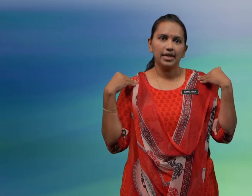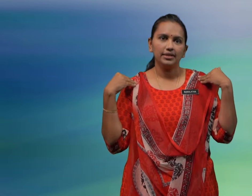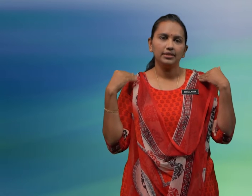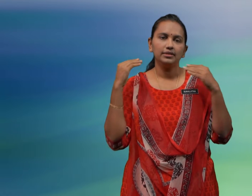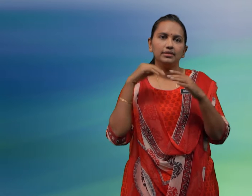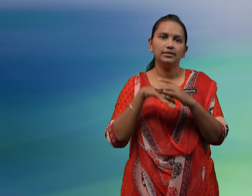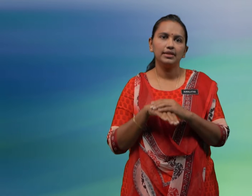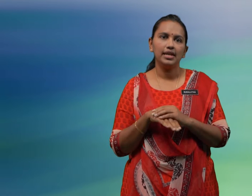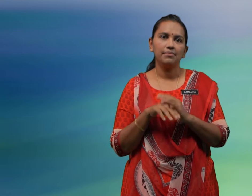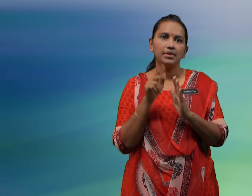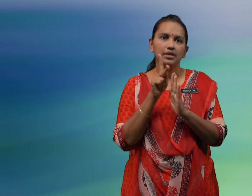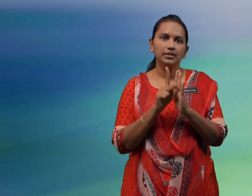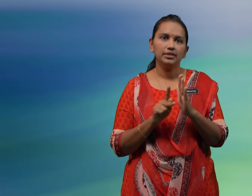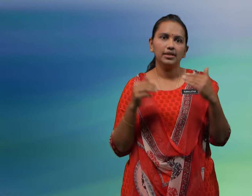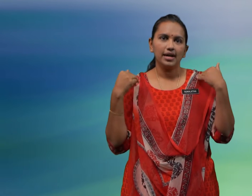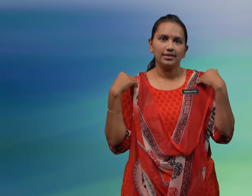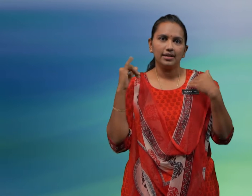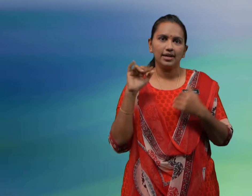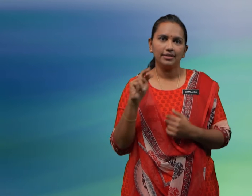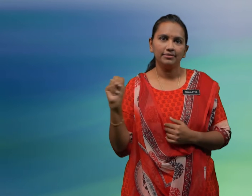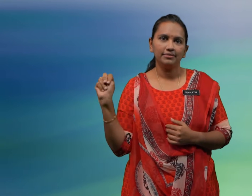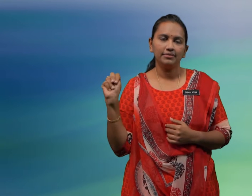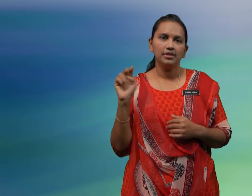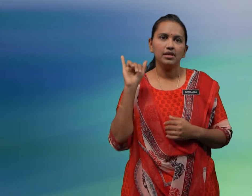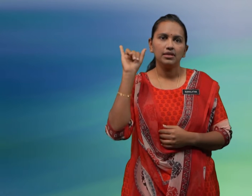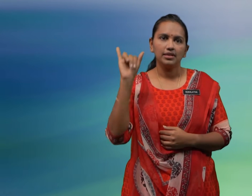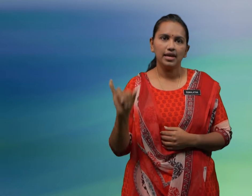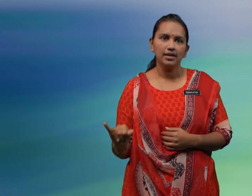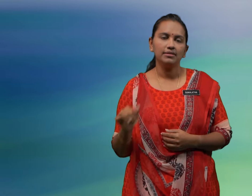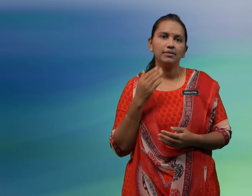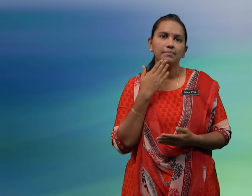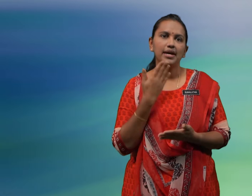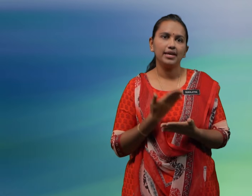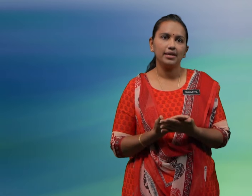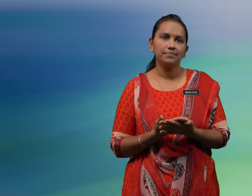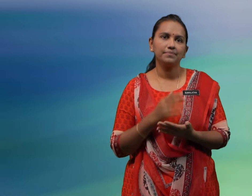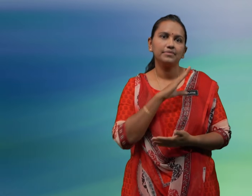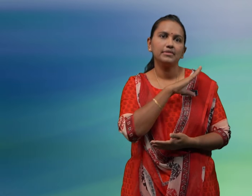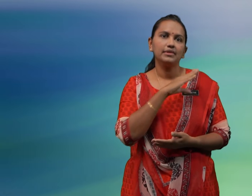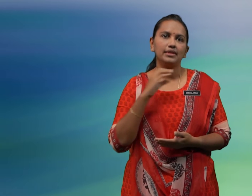berada dalam keadaan yang baik